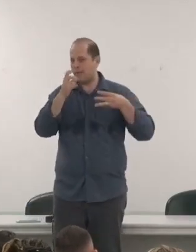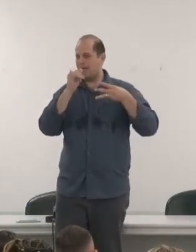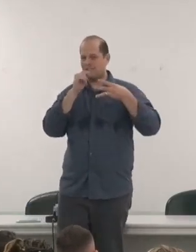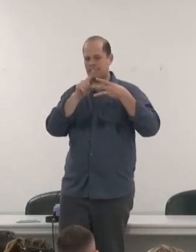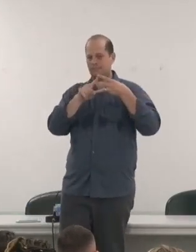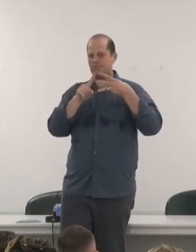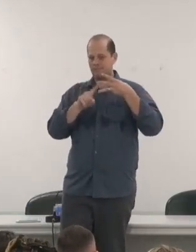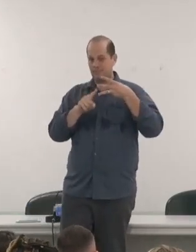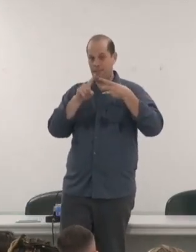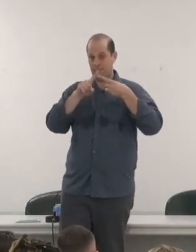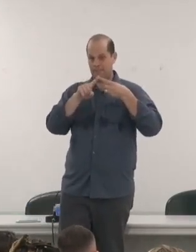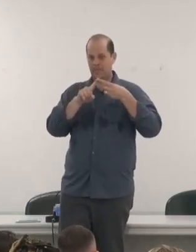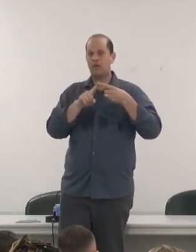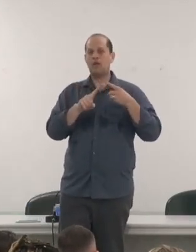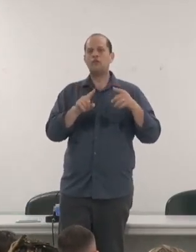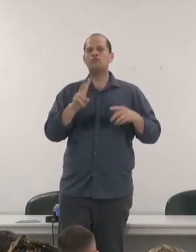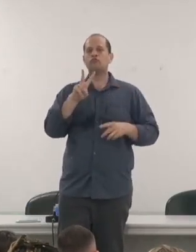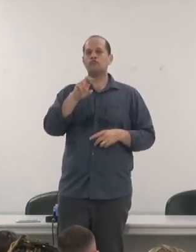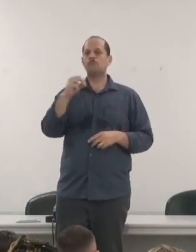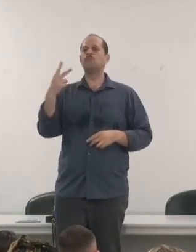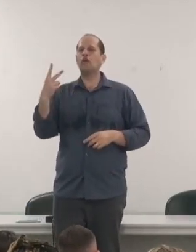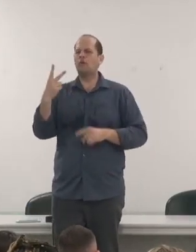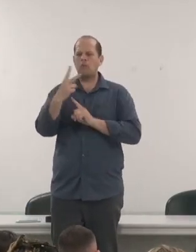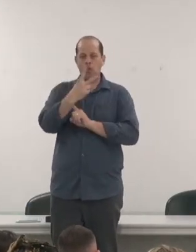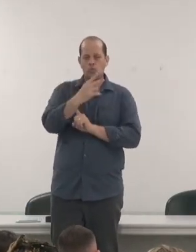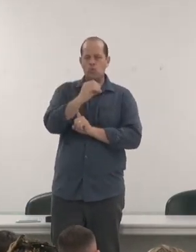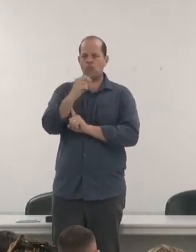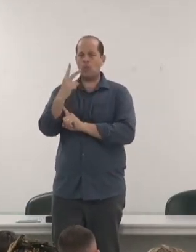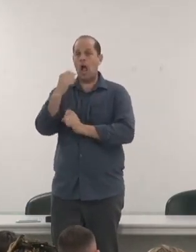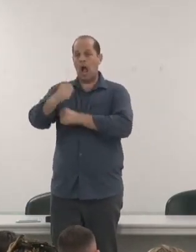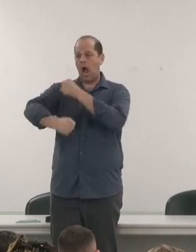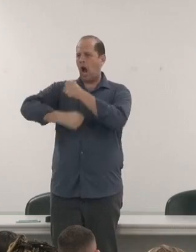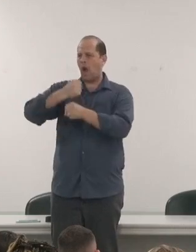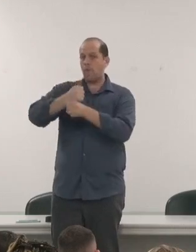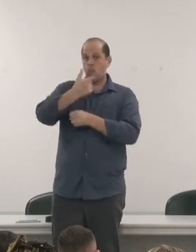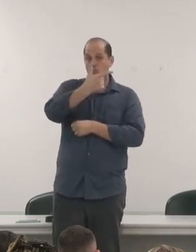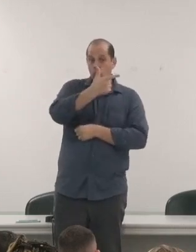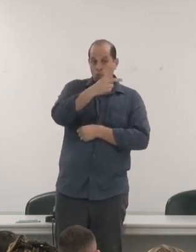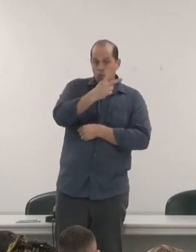Então, nos 2 participantes, a gente vê o uso sobreposto,